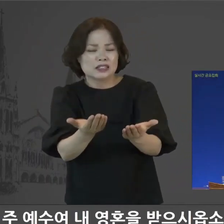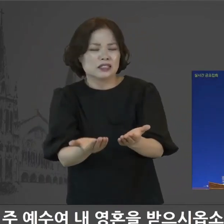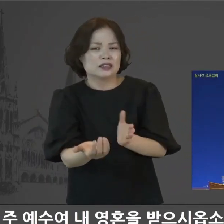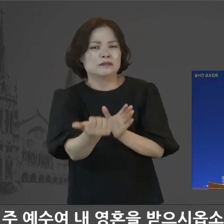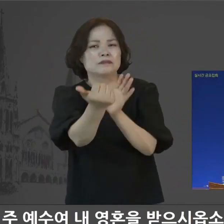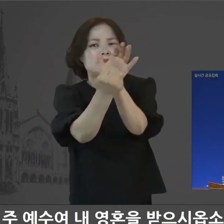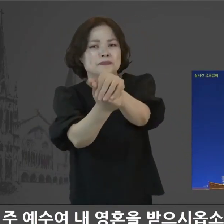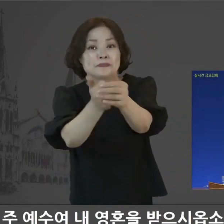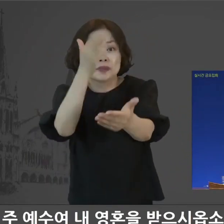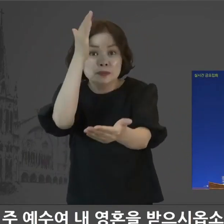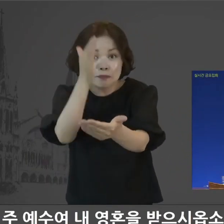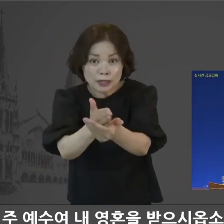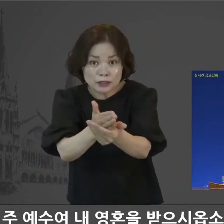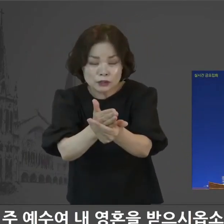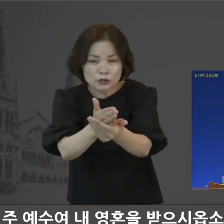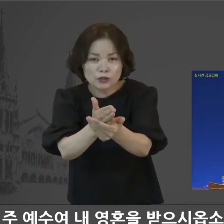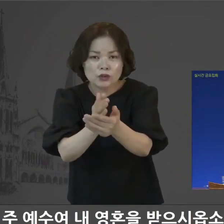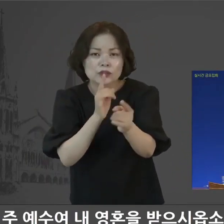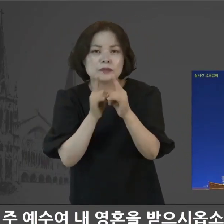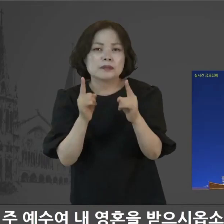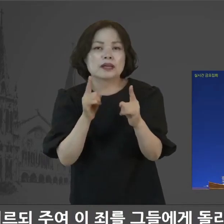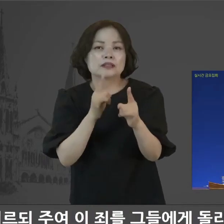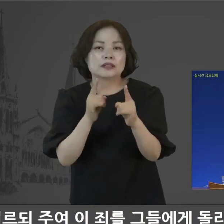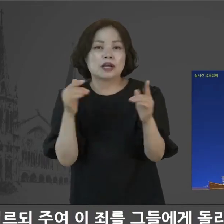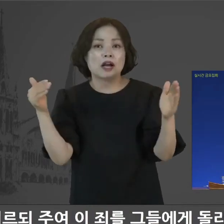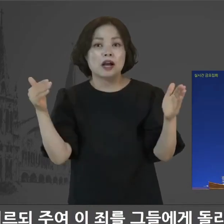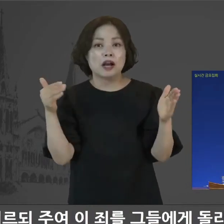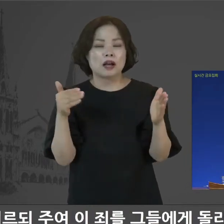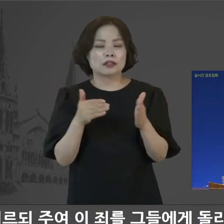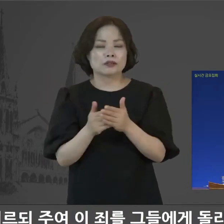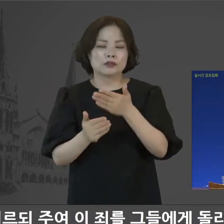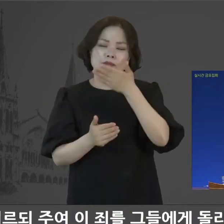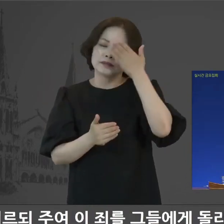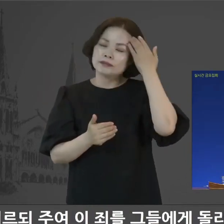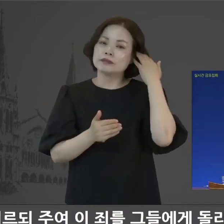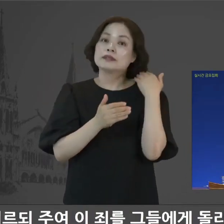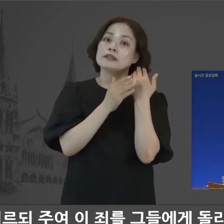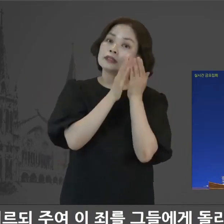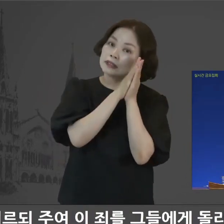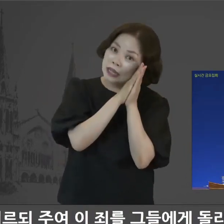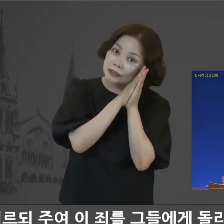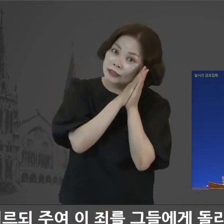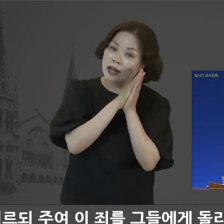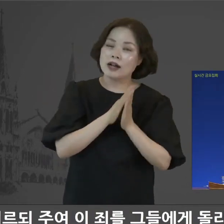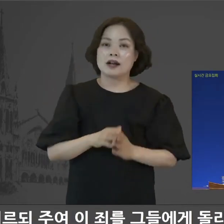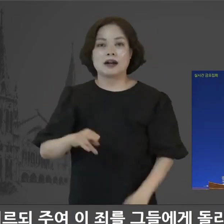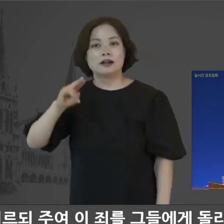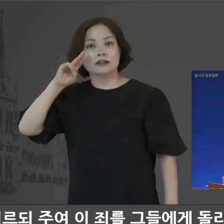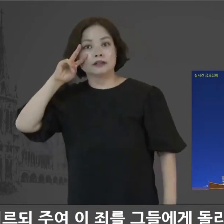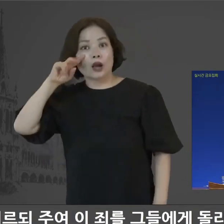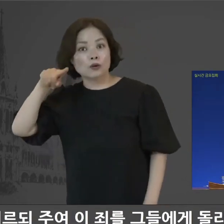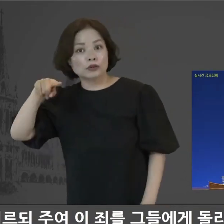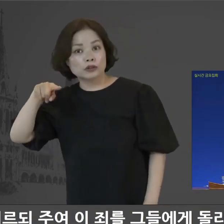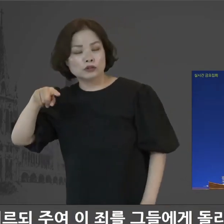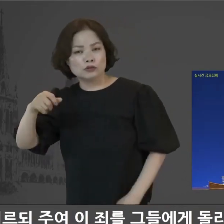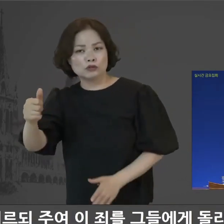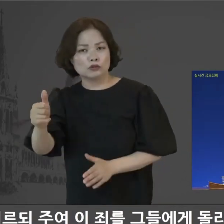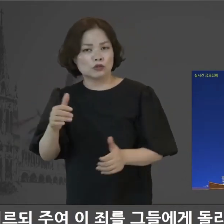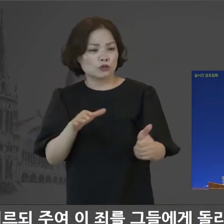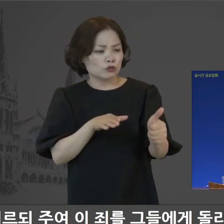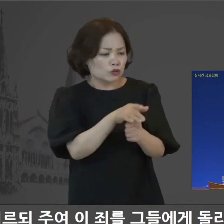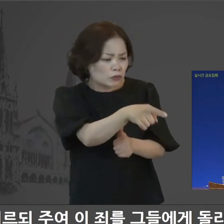돌리지 마시고 이 말을 하고 자니라. 그런데 사울은 그가